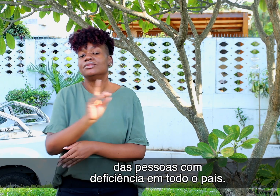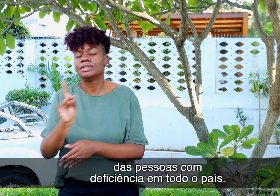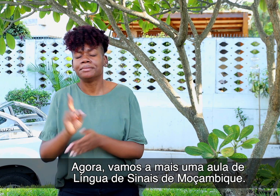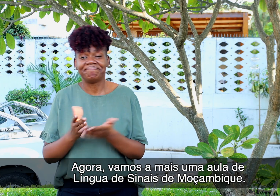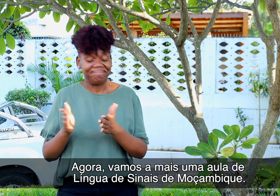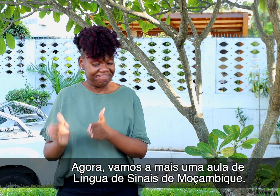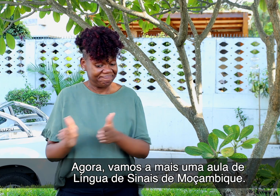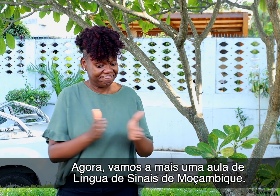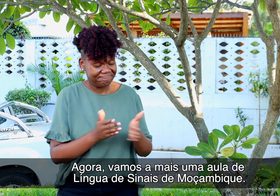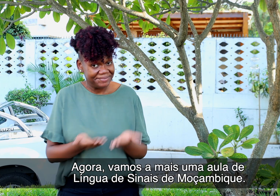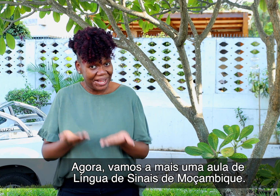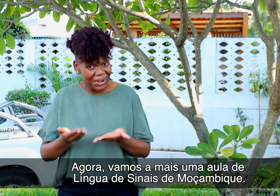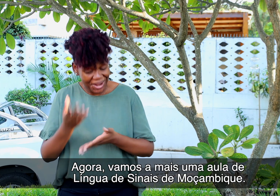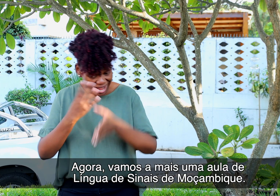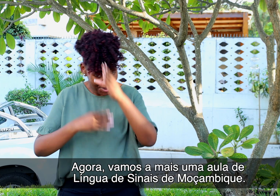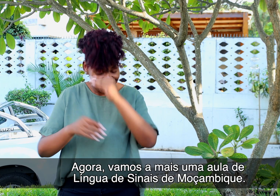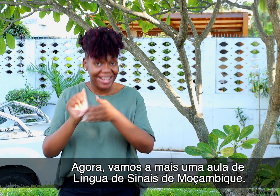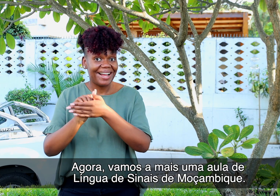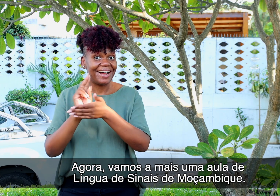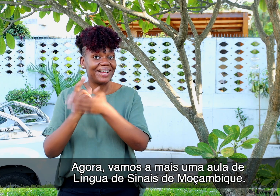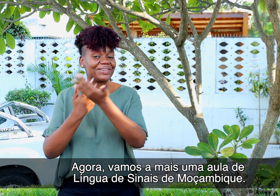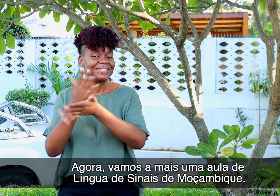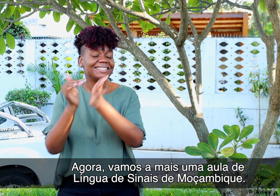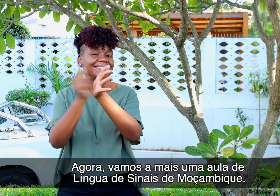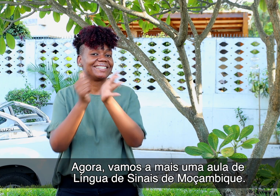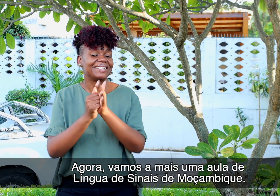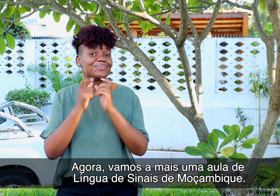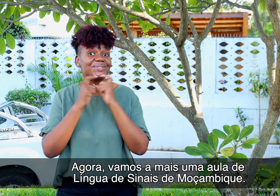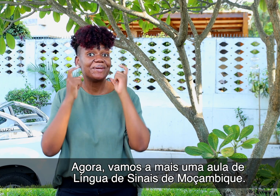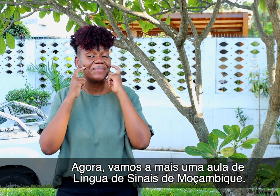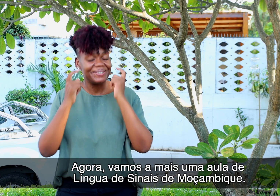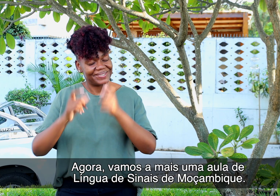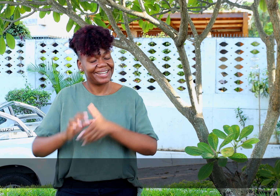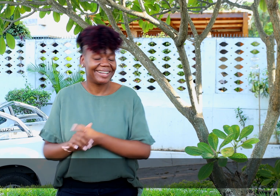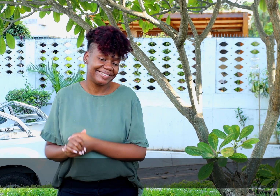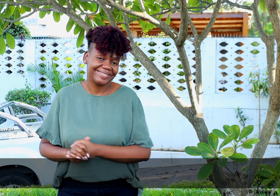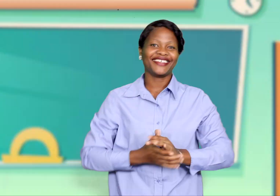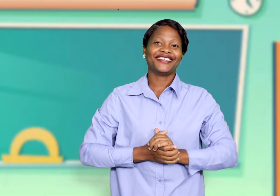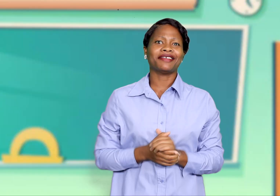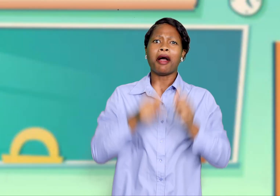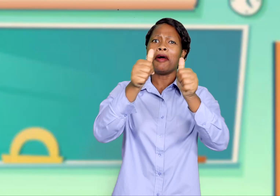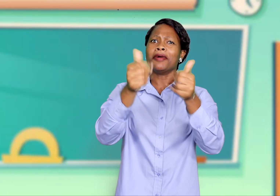todo o país. Agora, vamos a mais uma aula de língua de sinais de Moçambique.